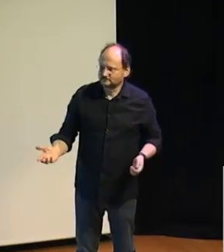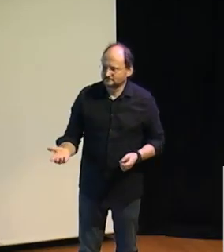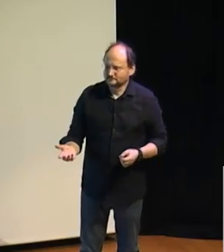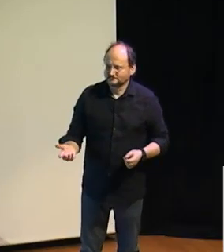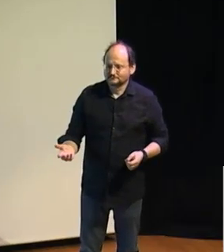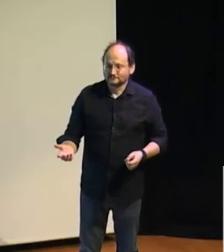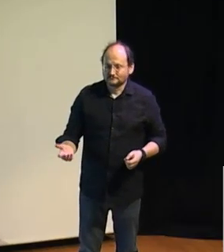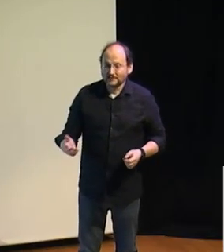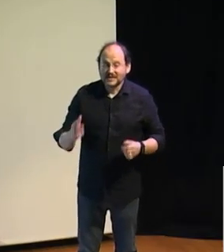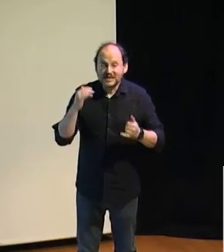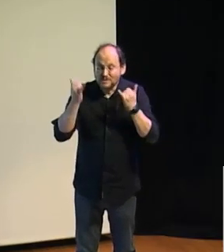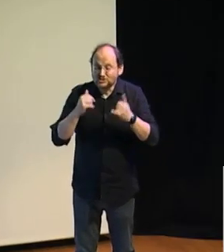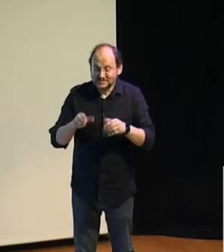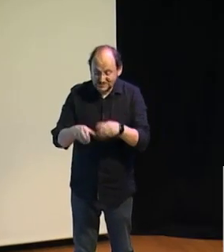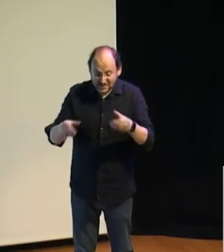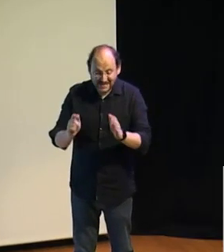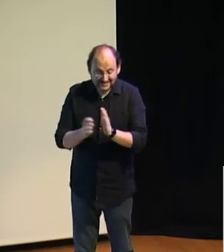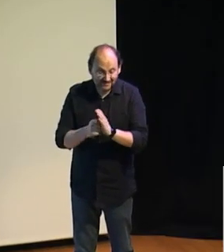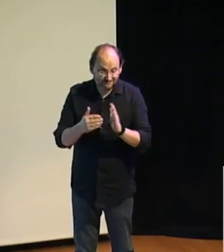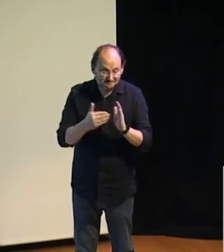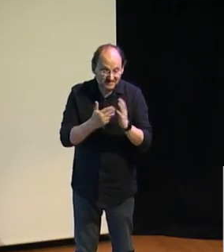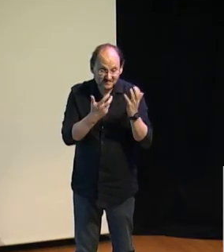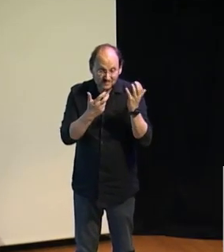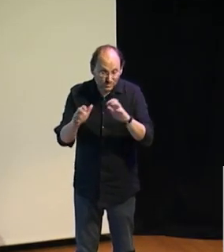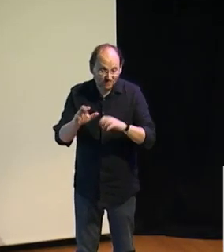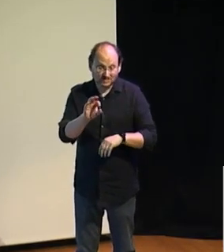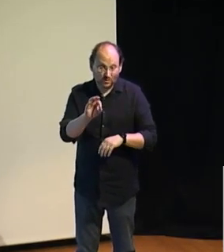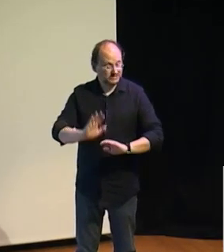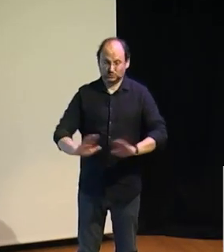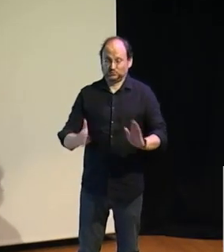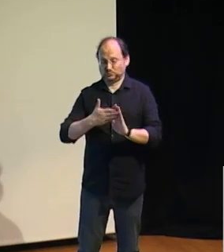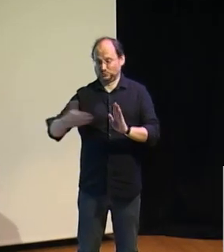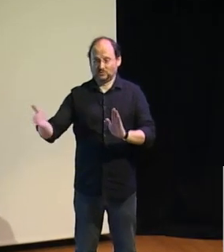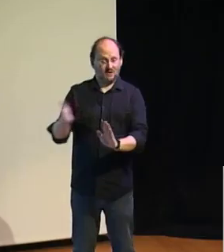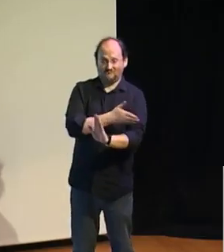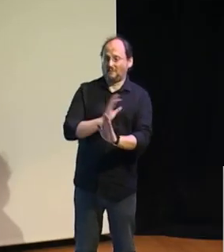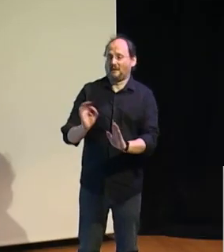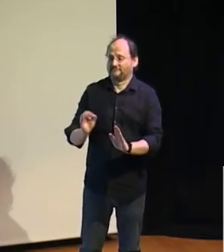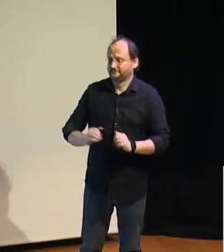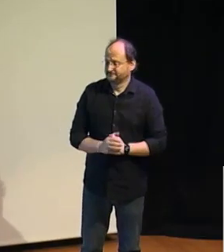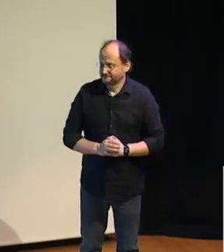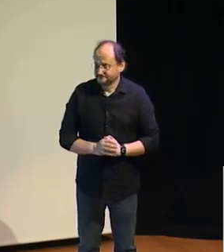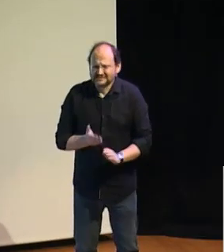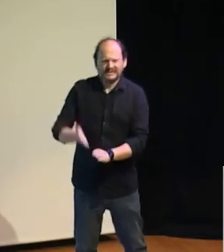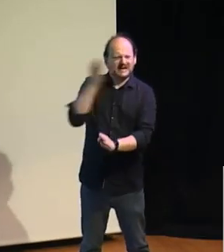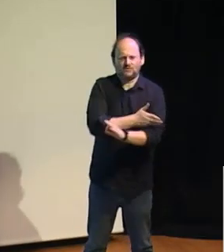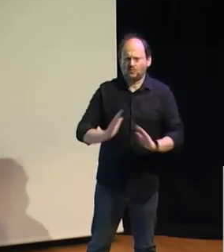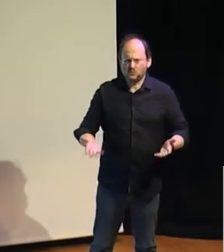du tout répertoriés dans les dictionnaires. Les dictionnaires aussi ont commencé à exister en 1850,